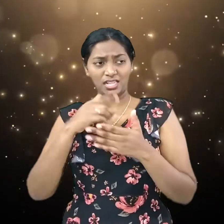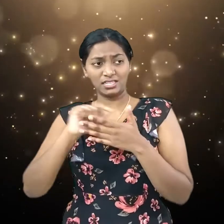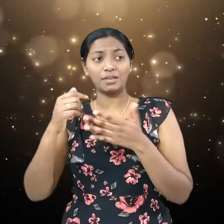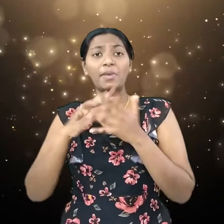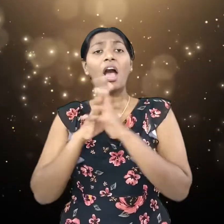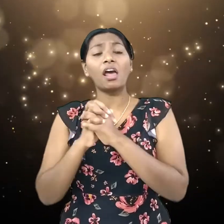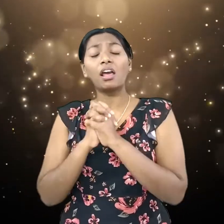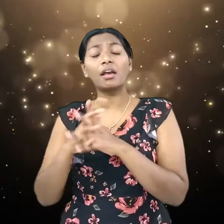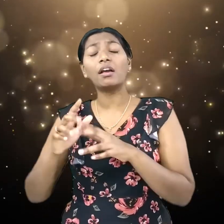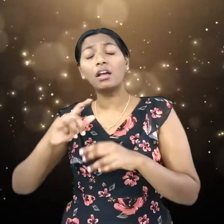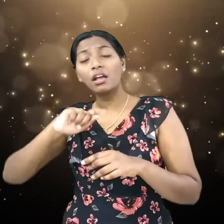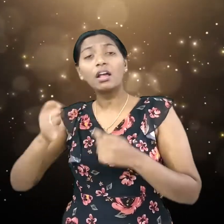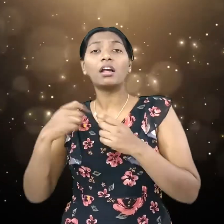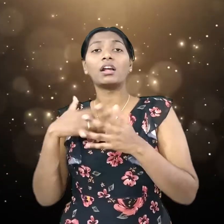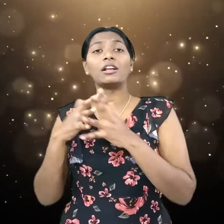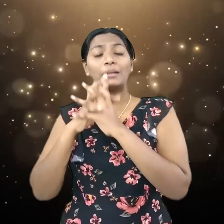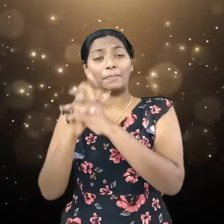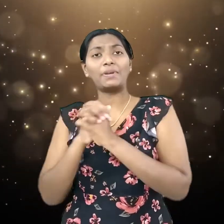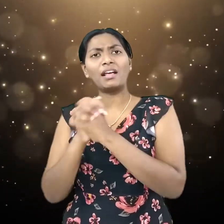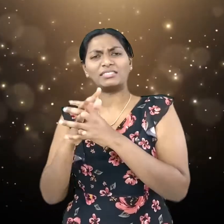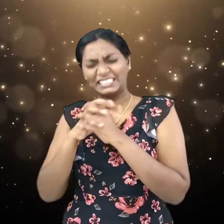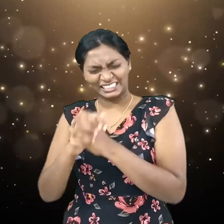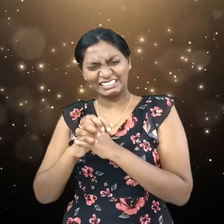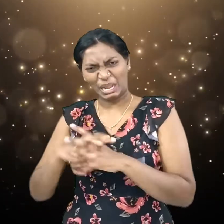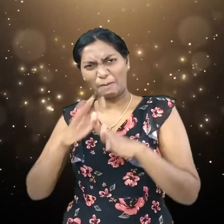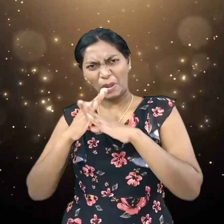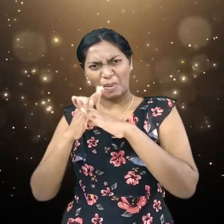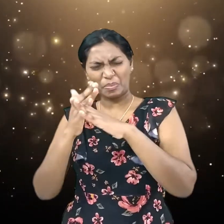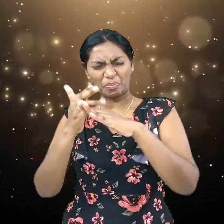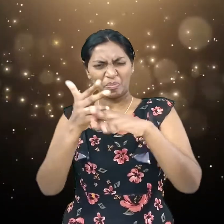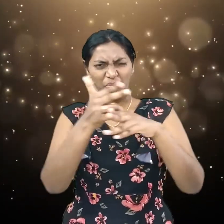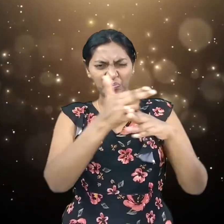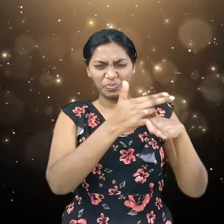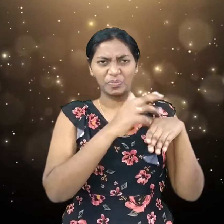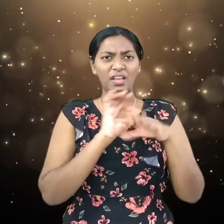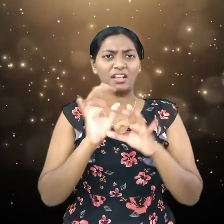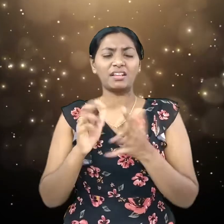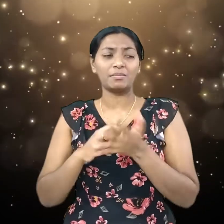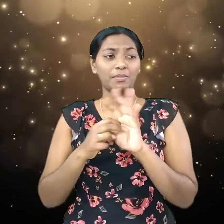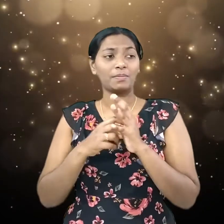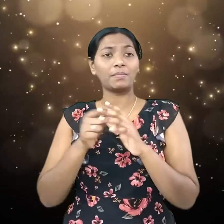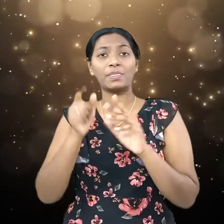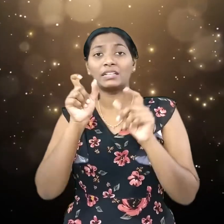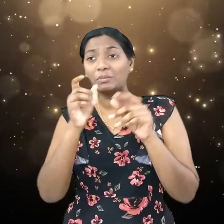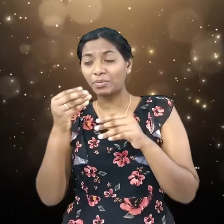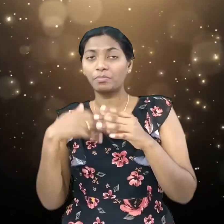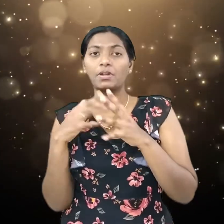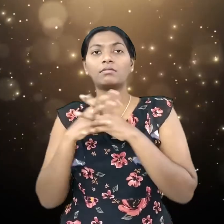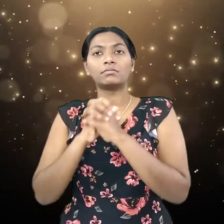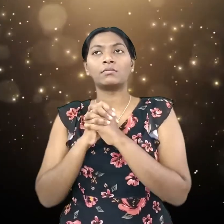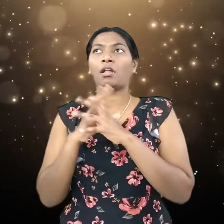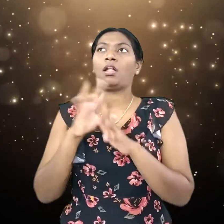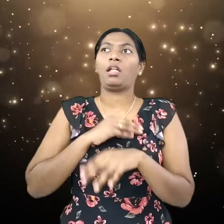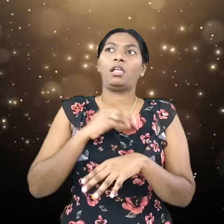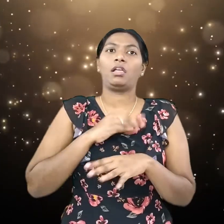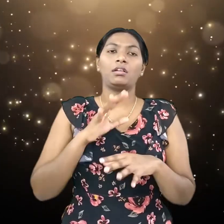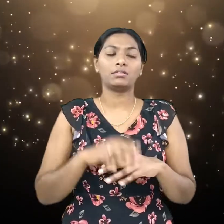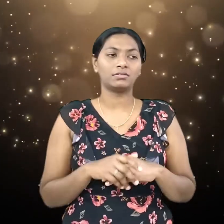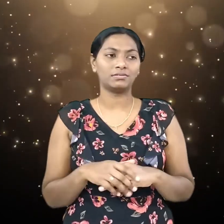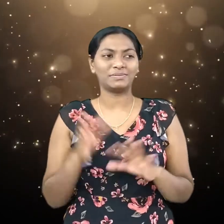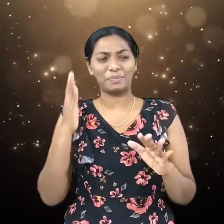सकते हैं? पता कीजिएगा जिनको हमारी प्रार्थनाओं से डर लगता है, उनको पता प्रार्थना ना करें तो अच्छा है, क्योंकि यहीं से सब बिगाड़ हो रहा